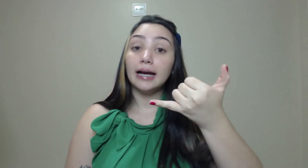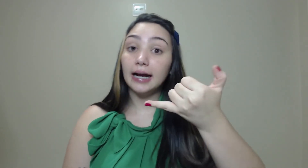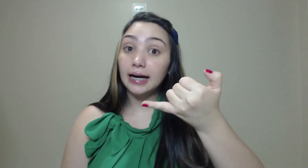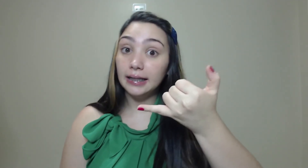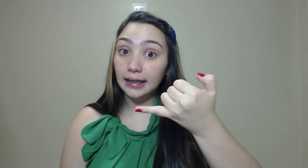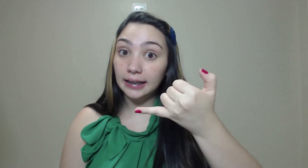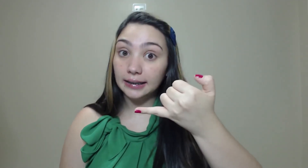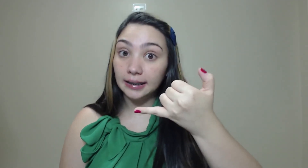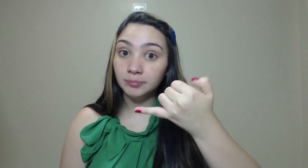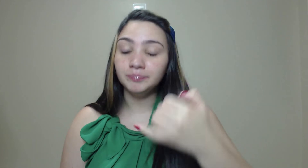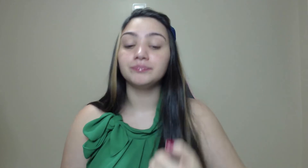caneta,